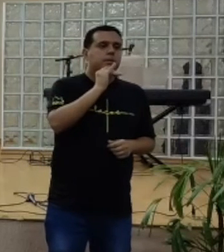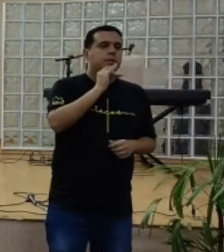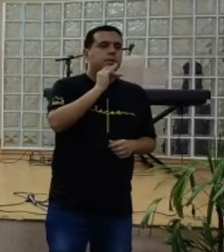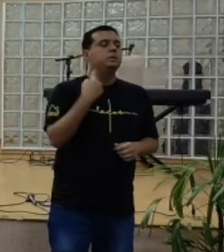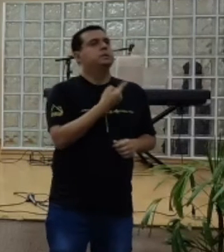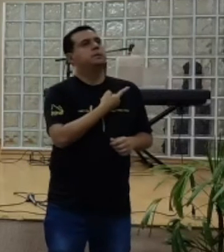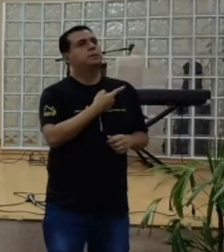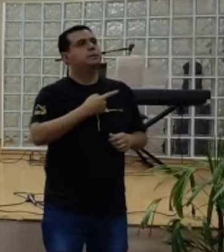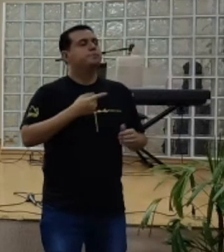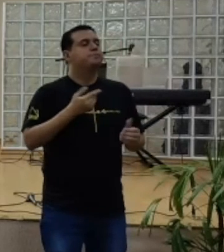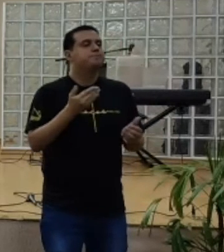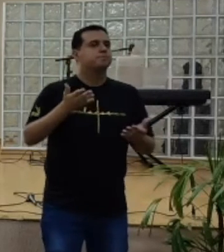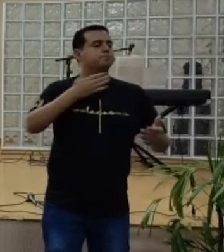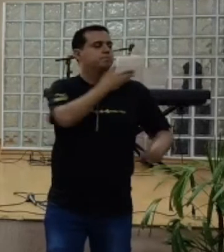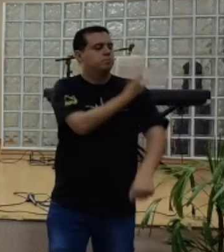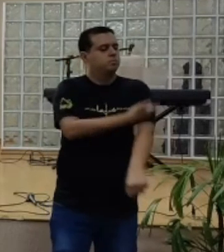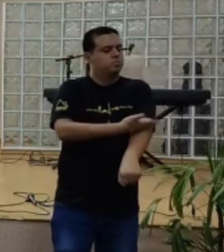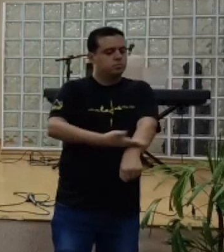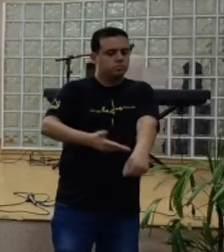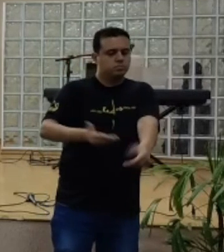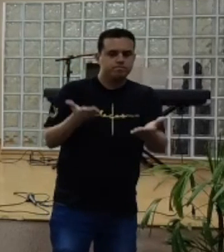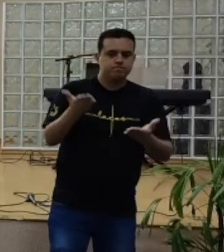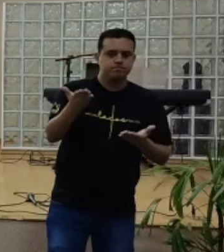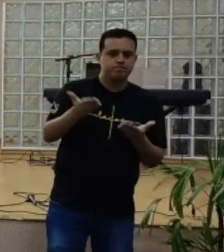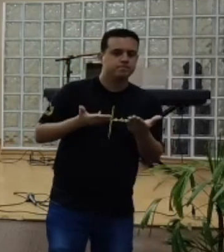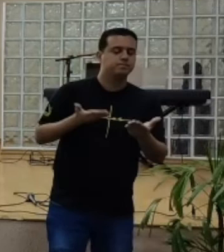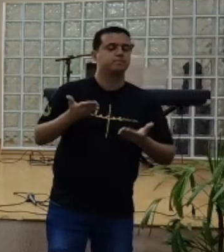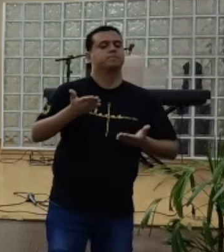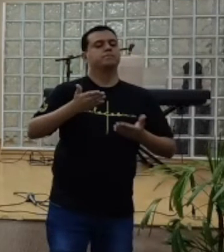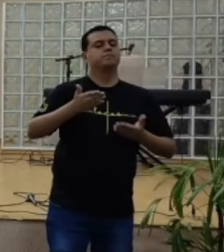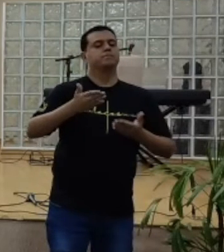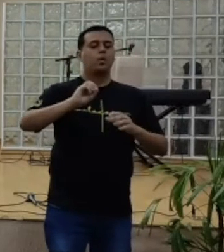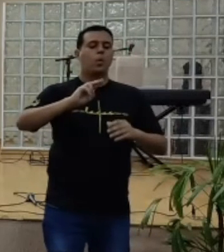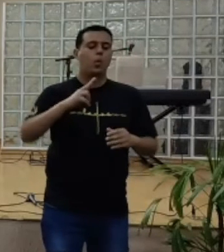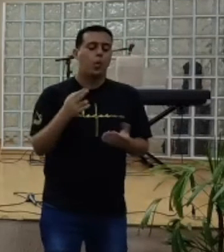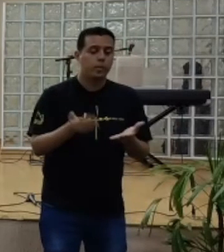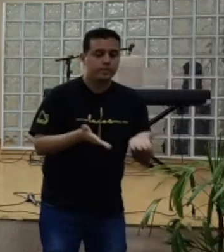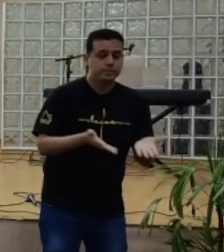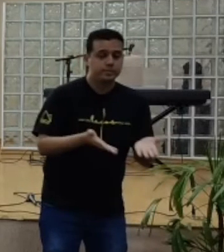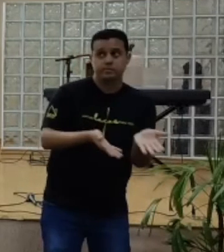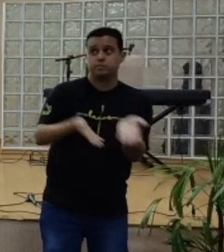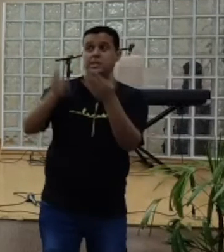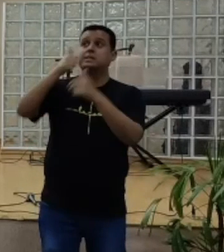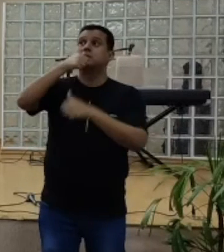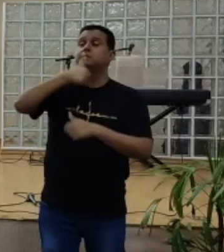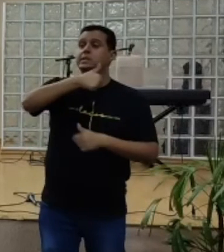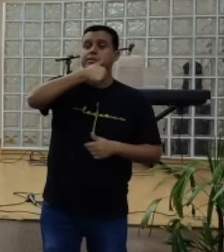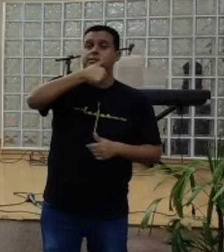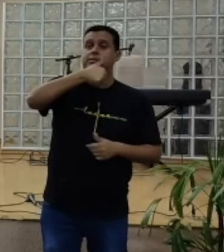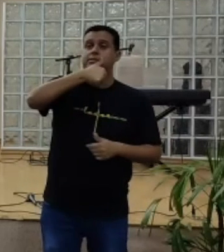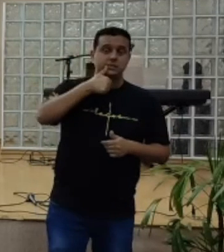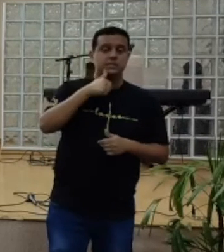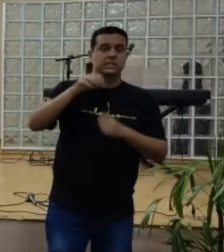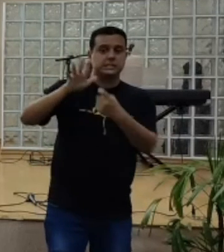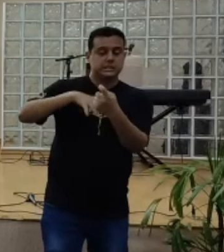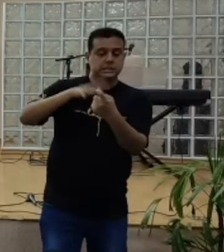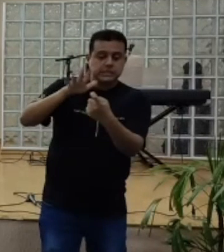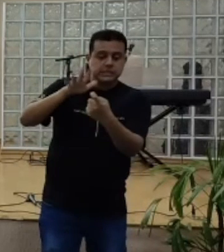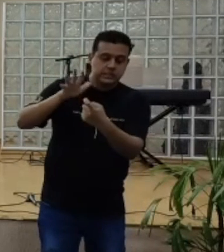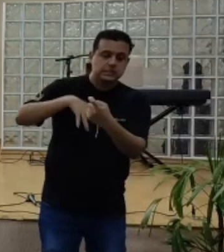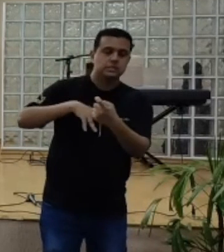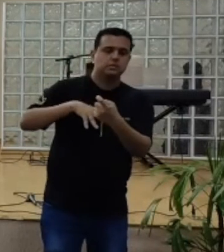ou a servirem, ou sacrificarem a seus deuses para que eles olhassem bem para eles, e fala: não, vocês não